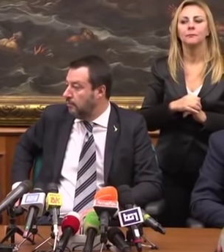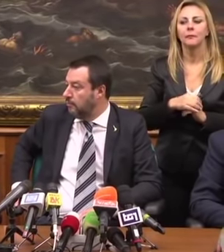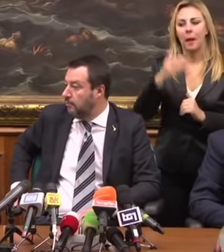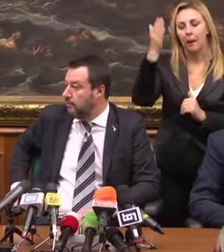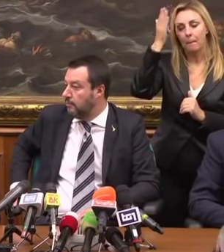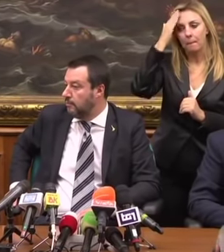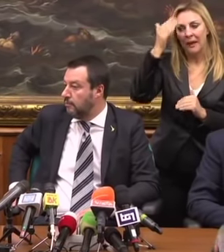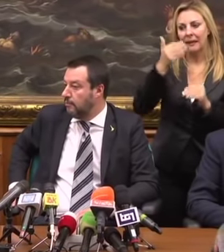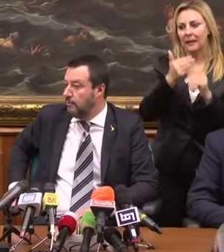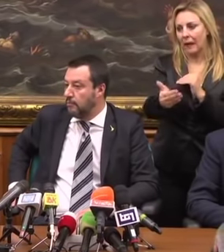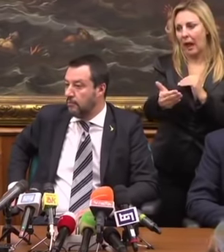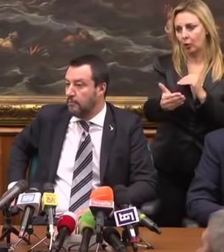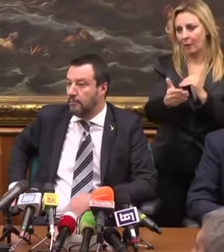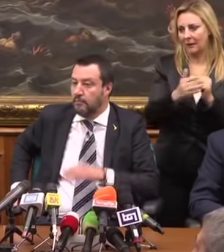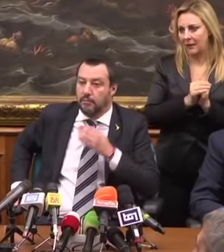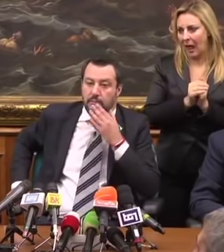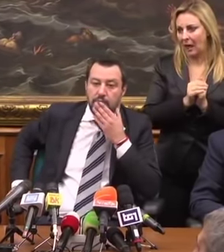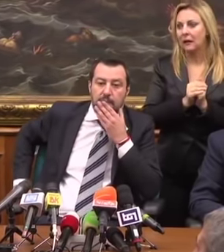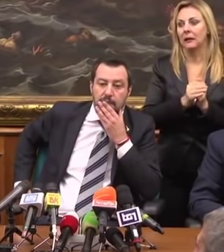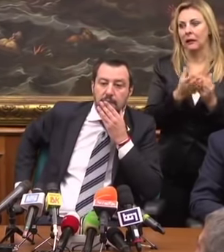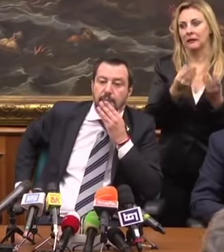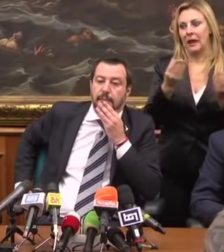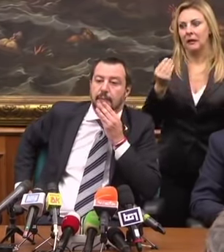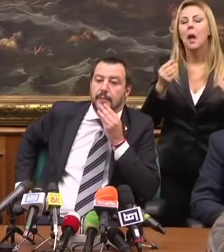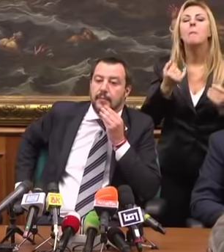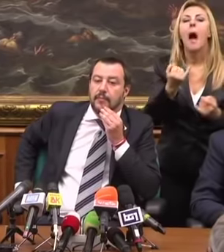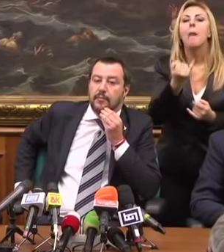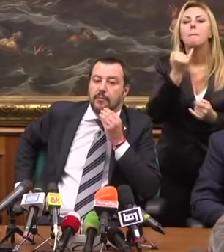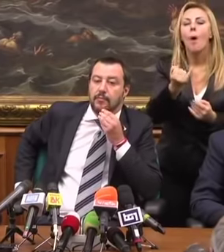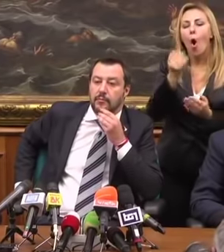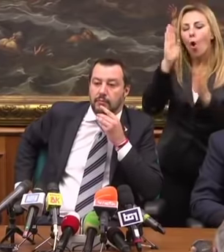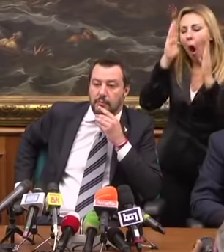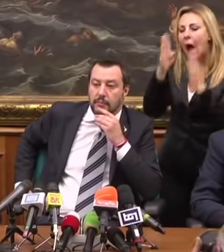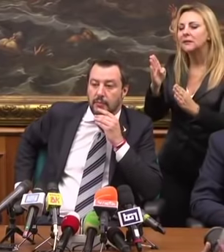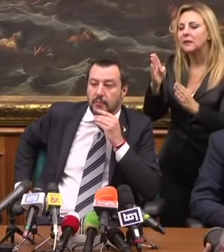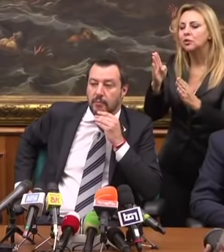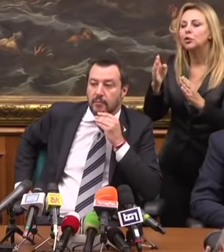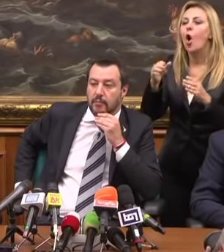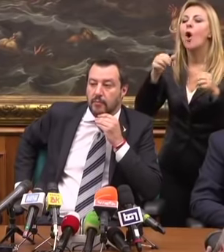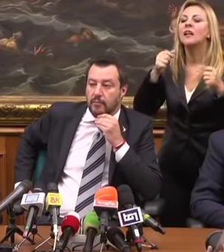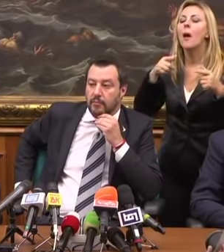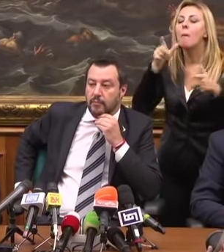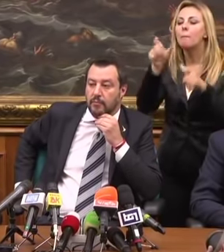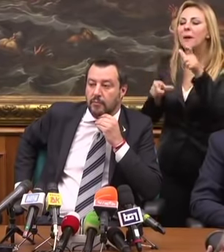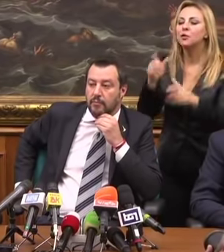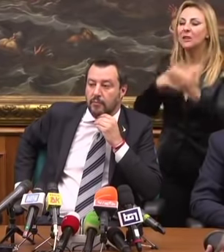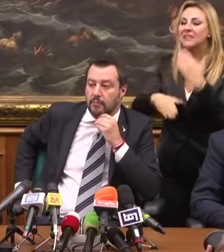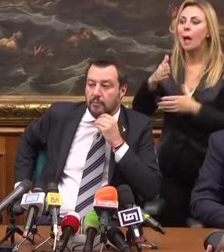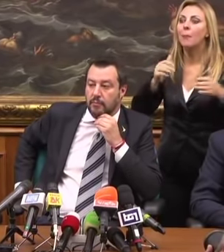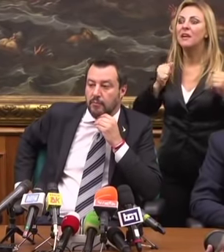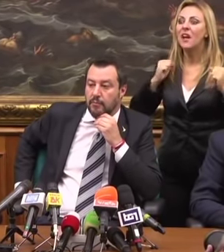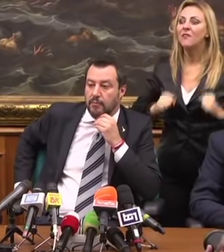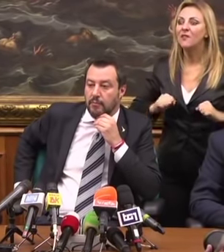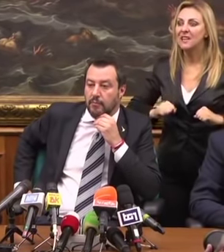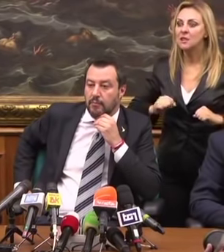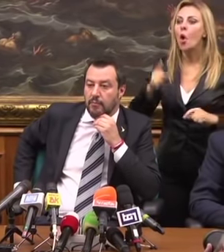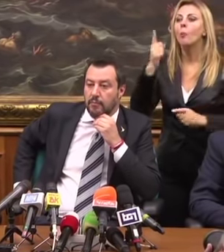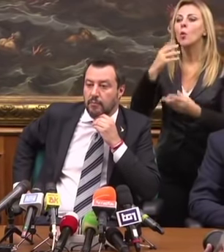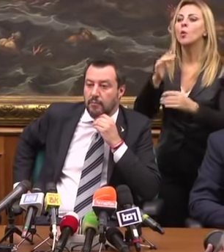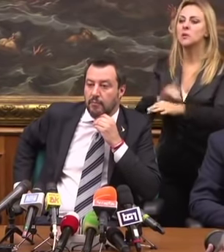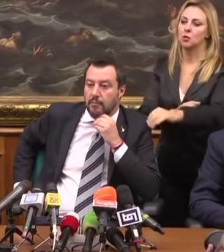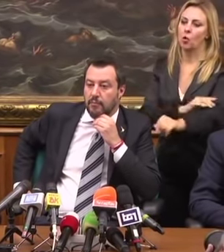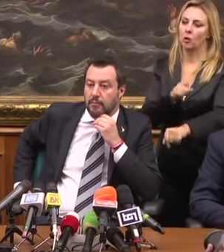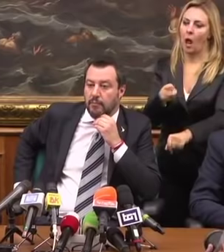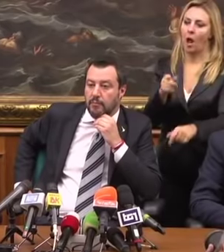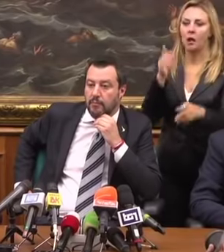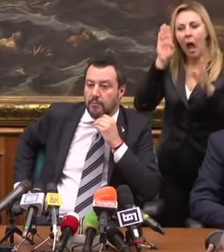mentali, che sono magari la maggior parte nella scuola, ma poco per i fisici e sensoriali. Ora noi affrontiamo invece subito un tema importante come